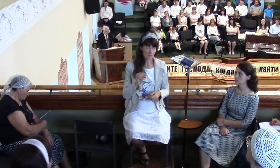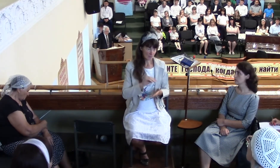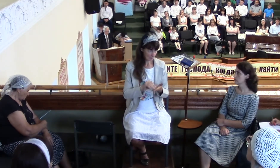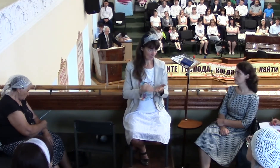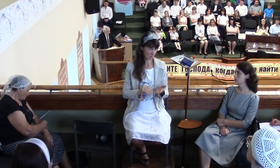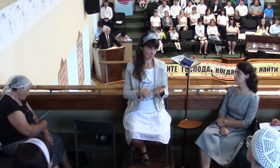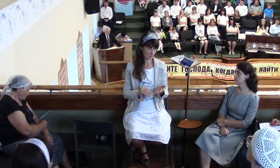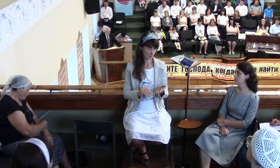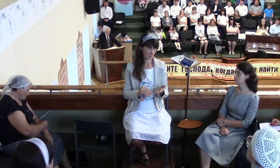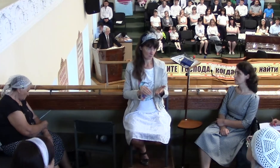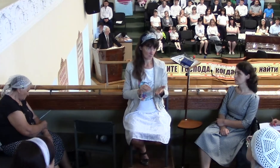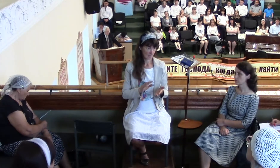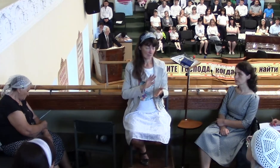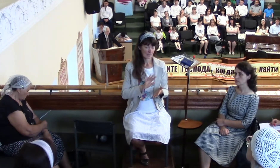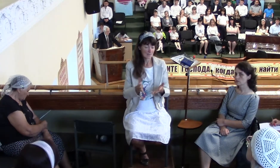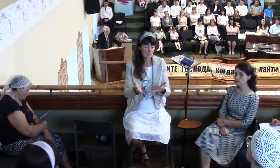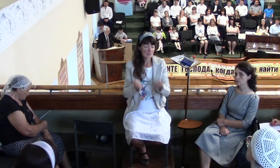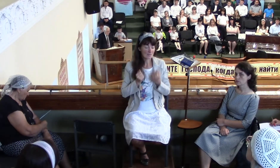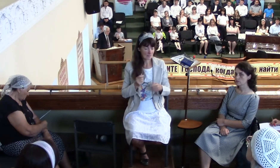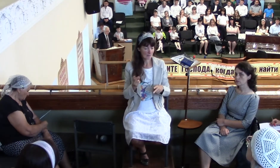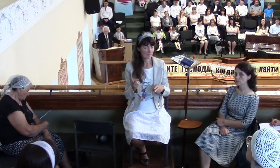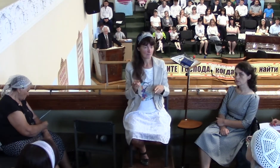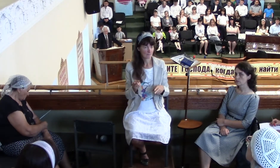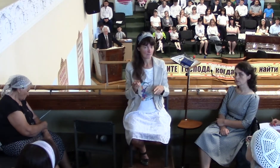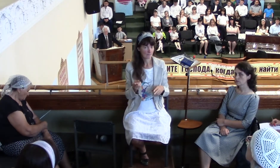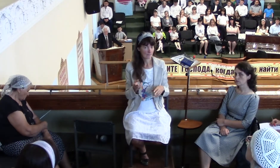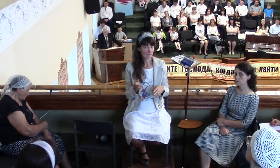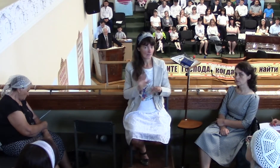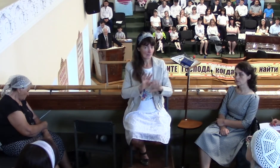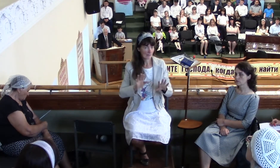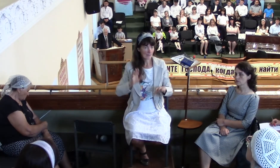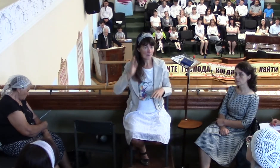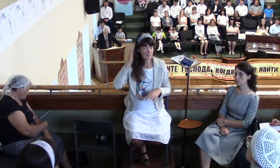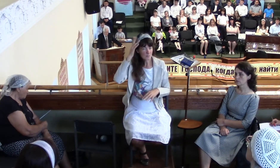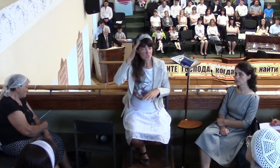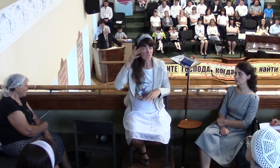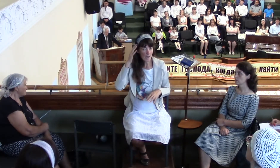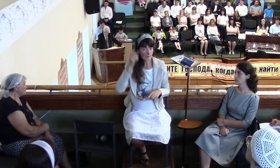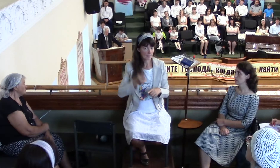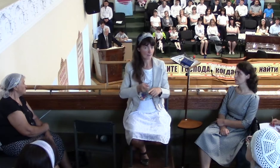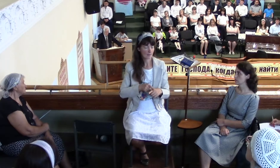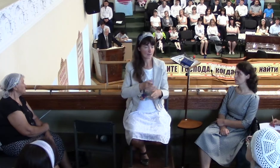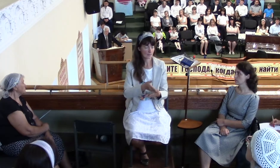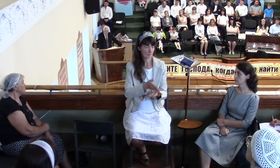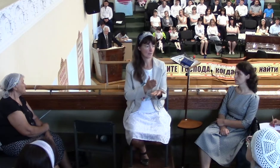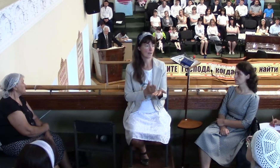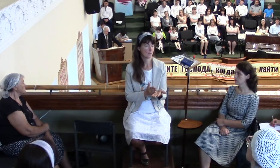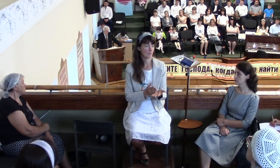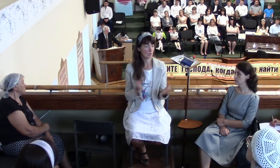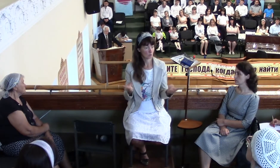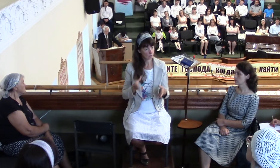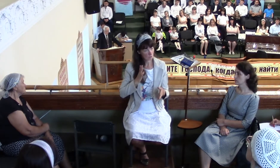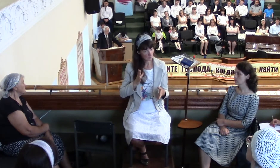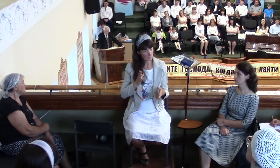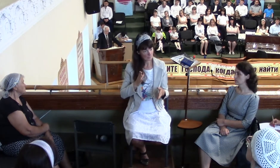взять хлеб, бездумно взять вино выпить, вспоминая жертву Христа. Теперь